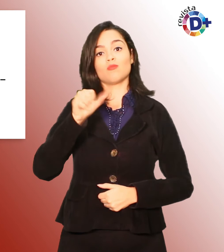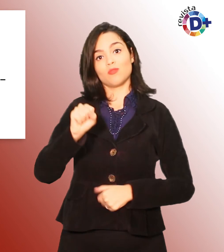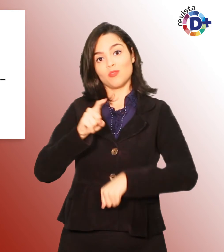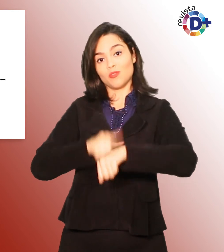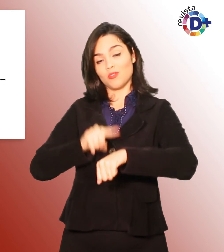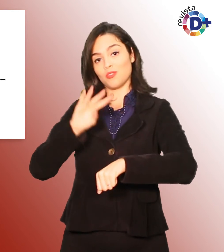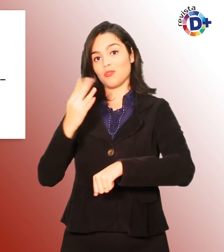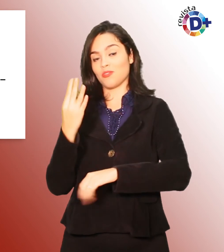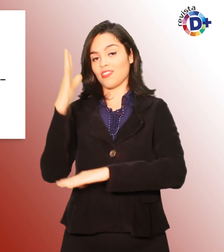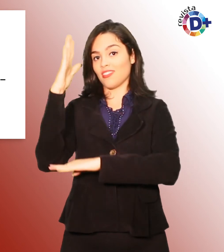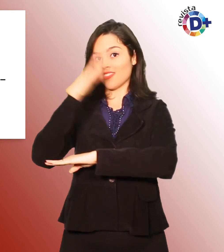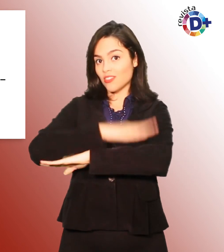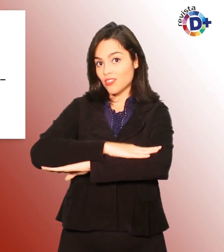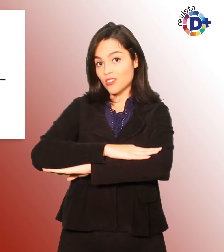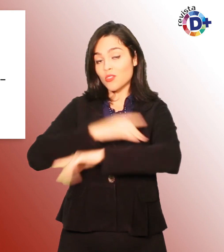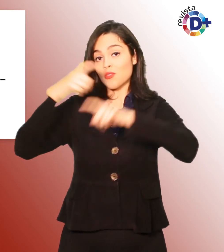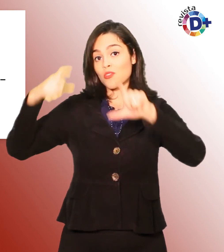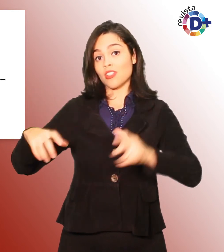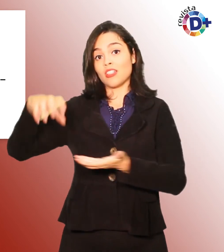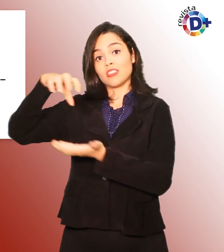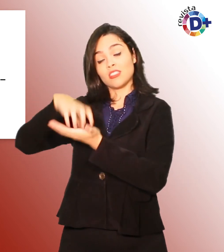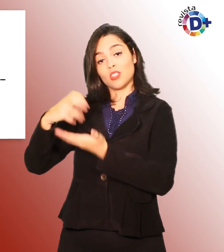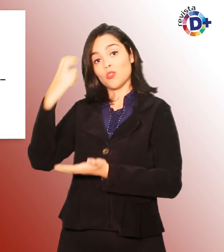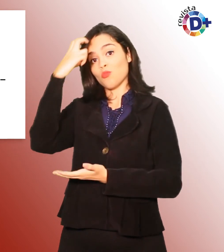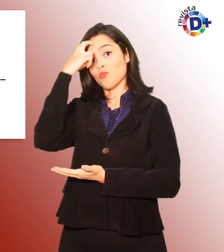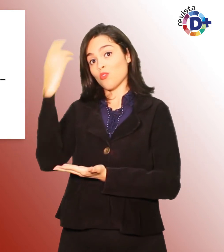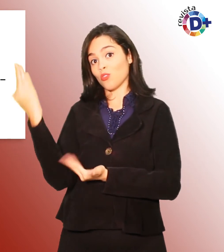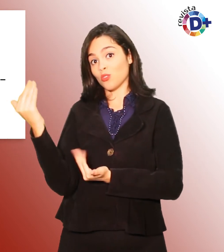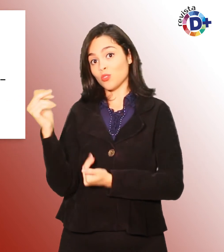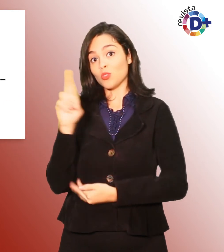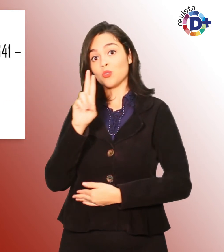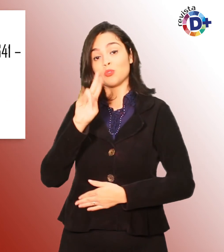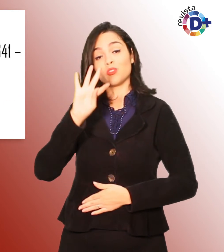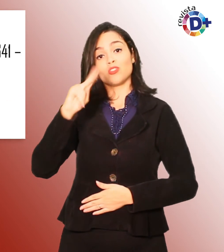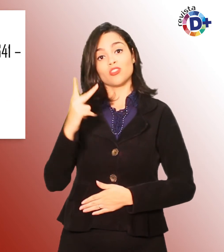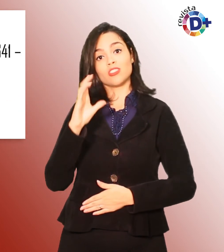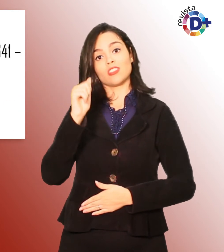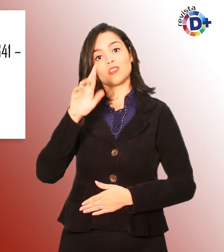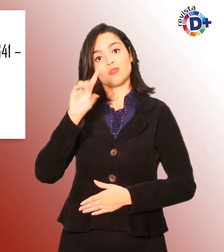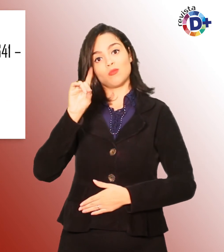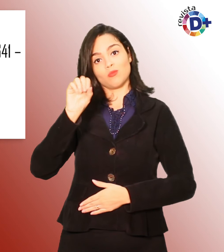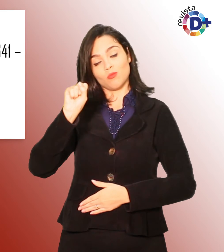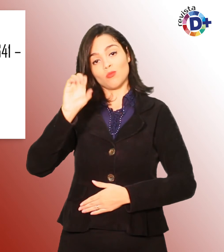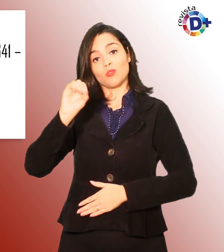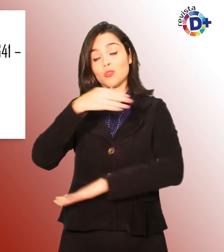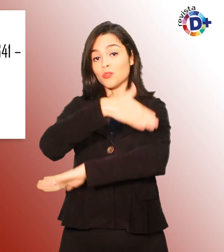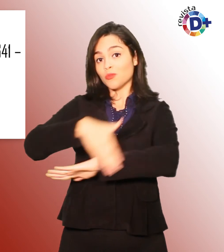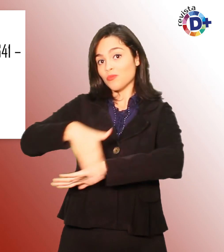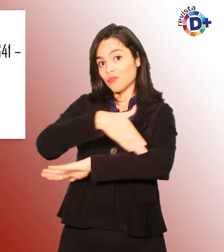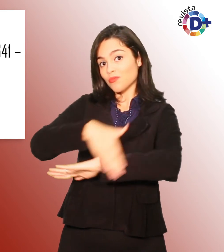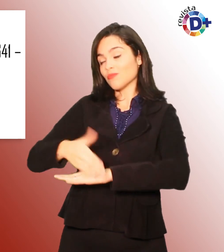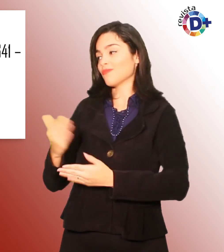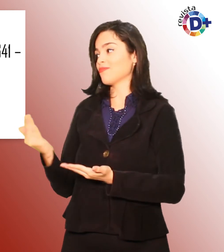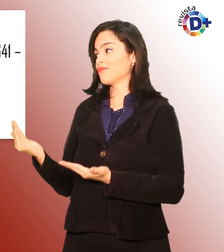horas da tarde no centro cultural da juventude ruth cardoso avenida deputado emílio carlos 3641